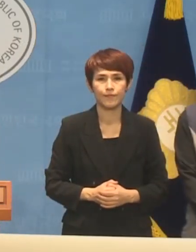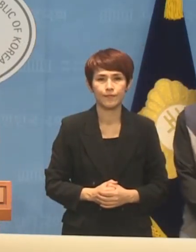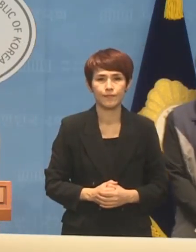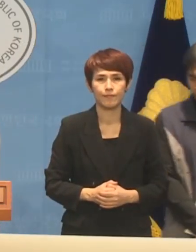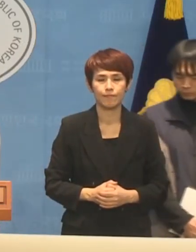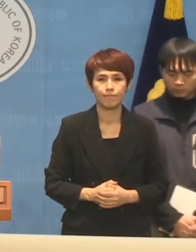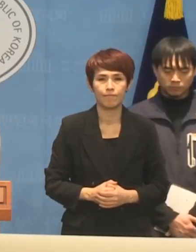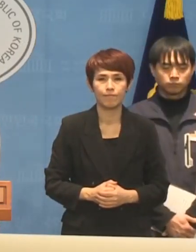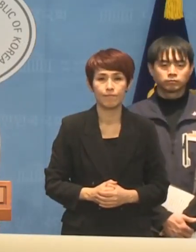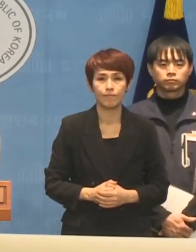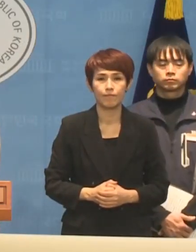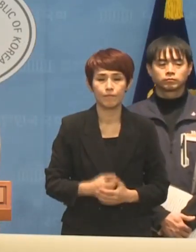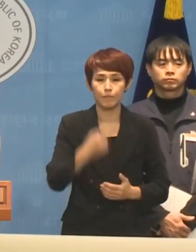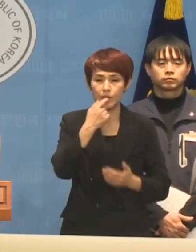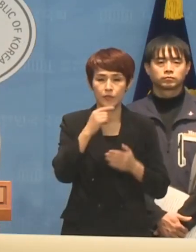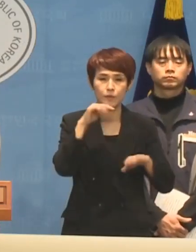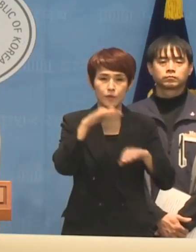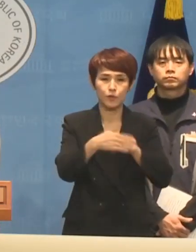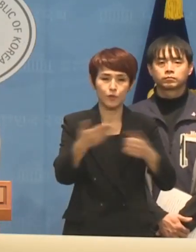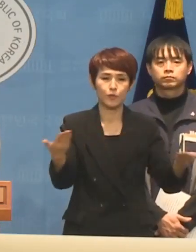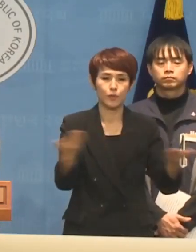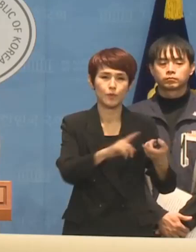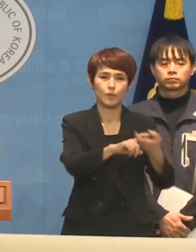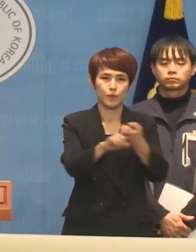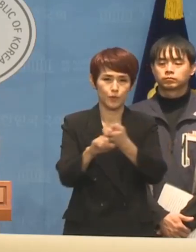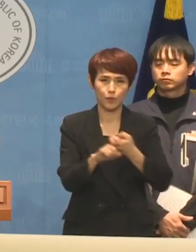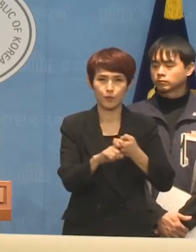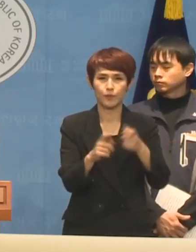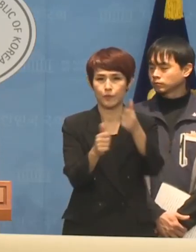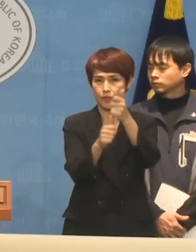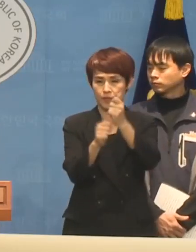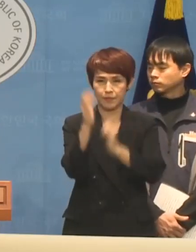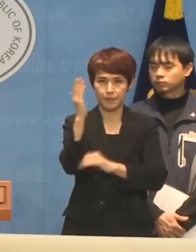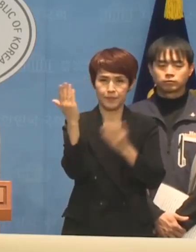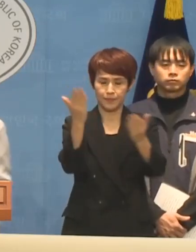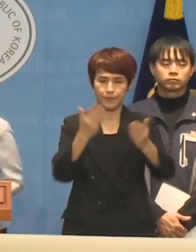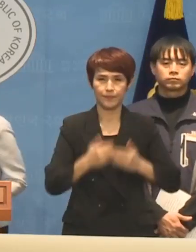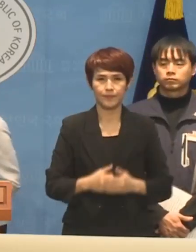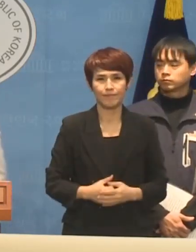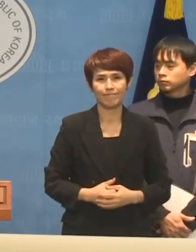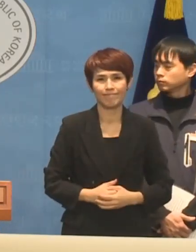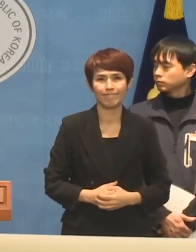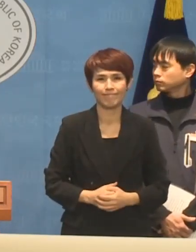네, 다음 발언은 민주노총 이태환 수석 부위원장님께서 해주시겠습니다.